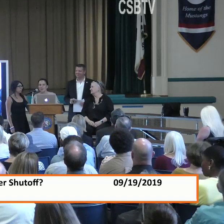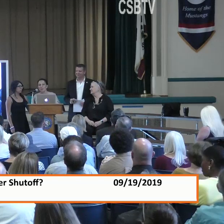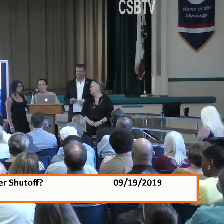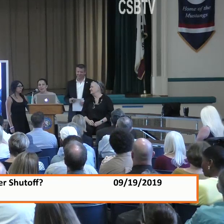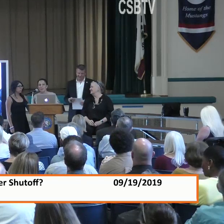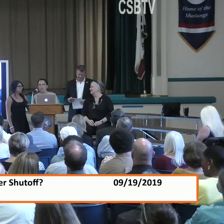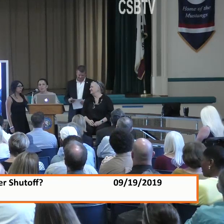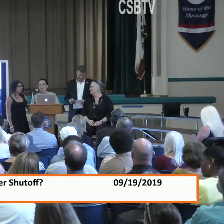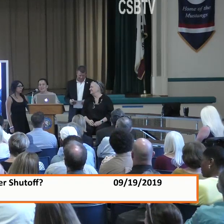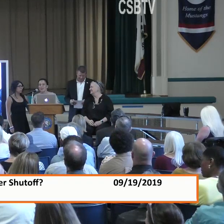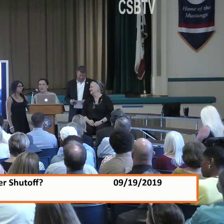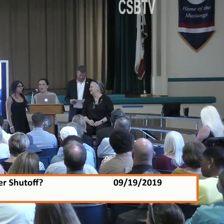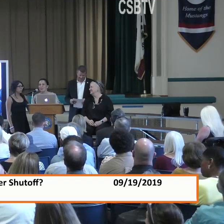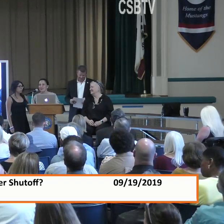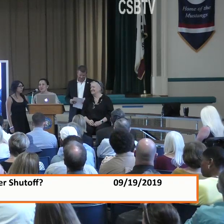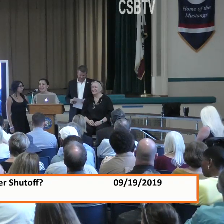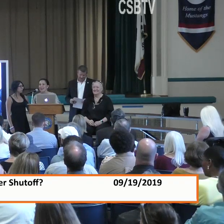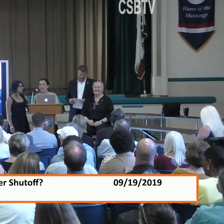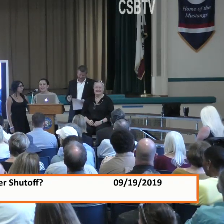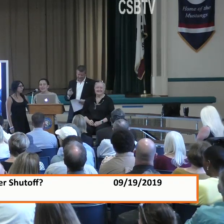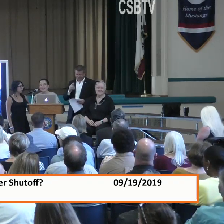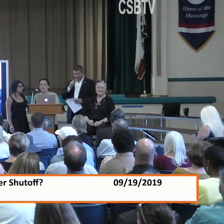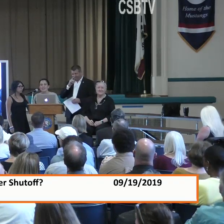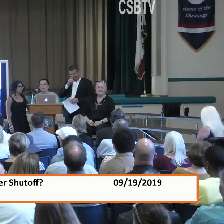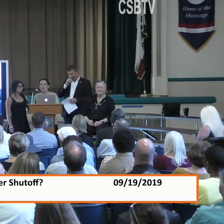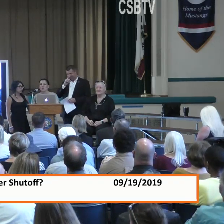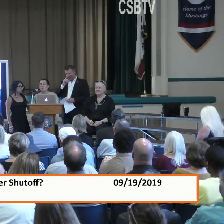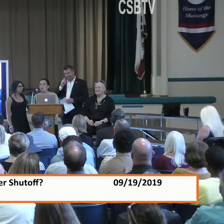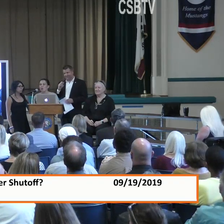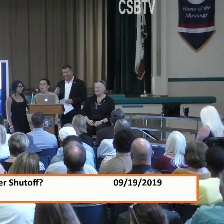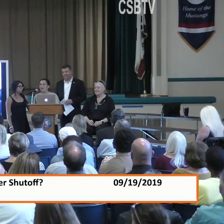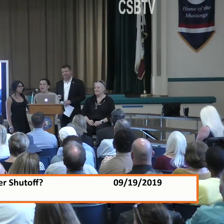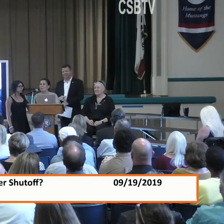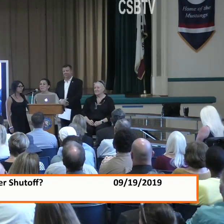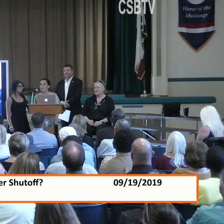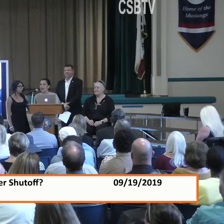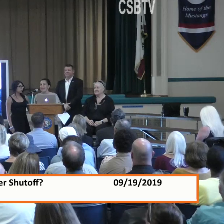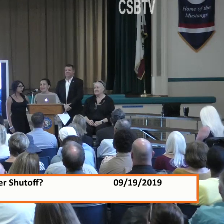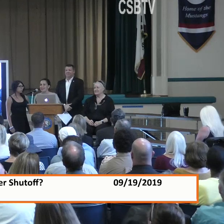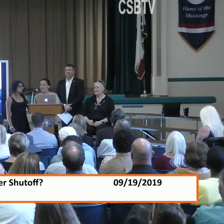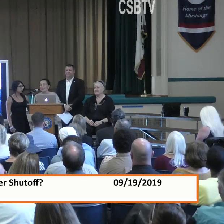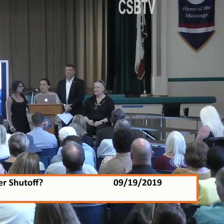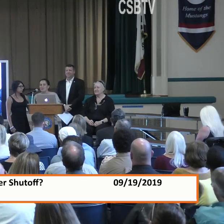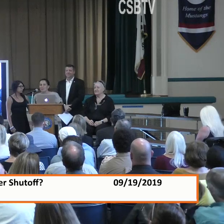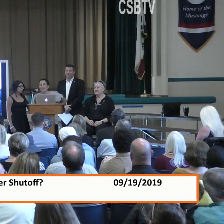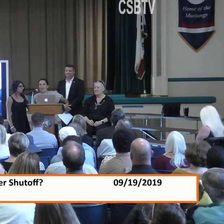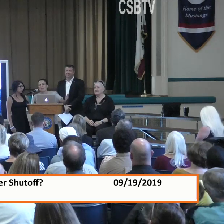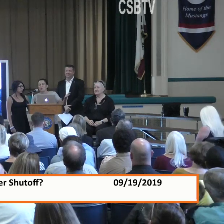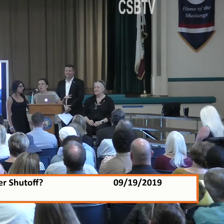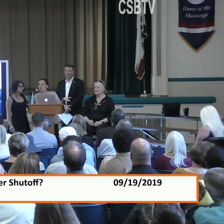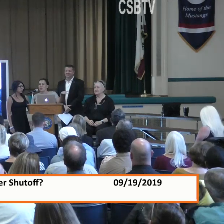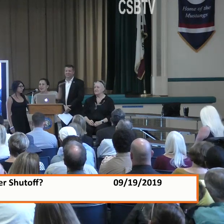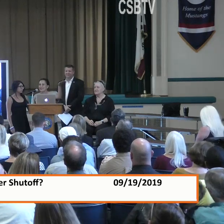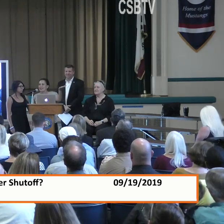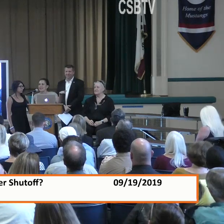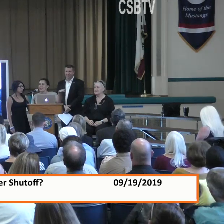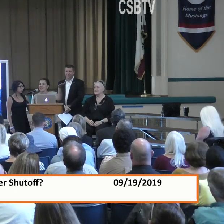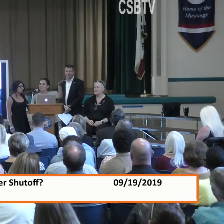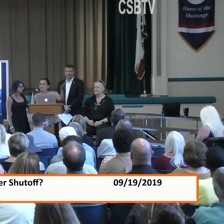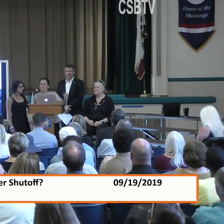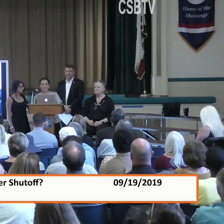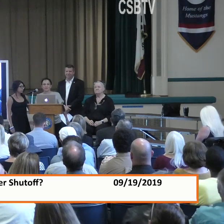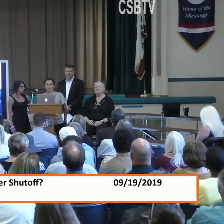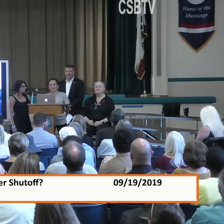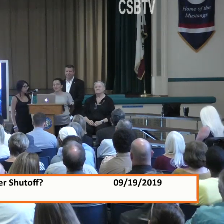señales, por favor, para que podamos tener una comunicación clara. Si estamos hablando un poco de manera baja, le vamos a pedir que eleven su voz con esta